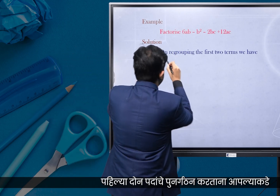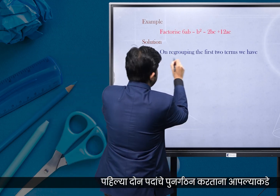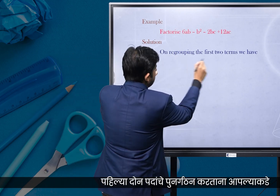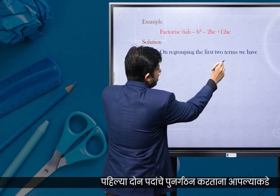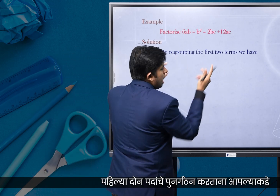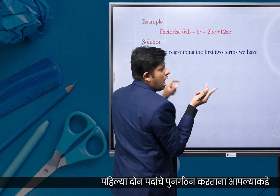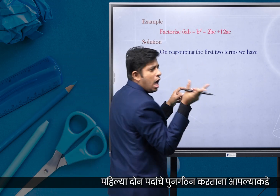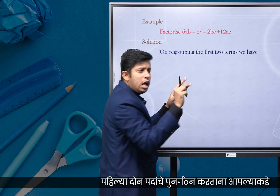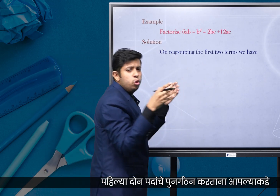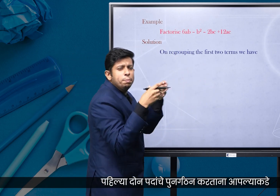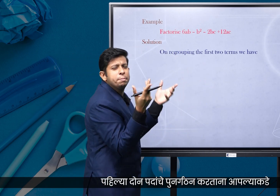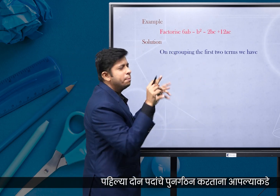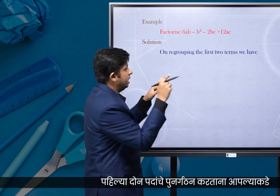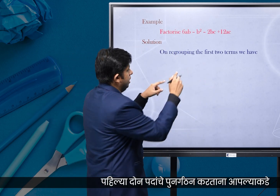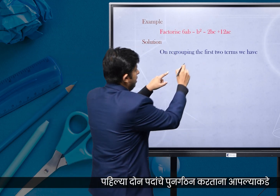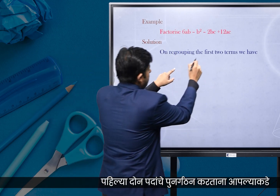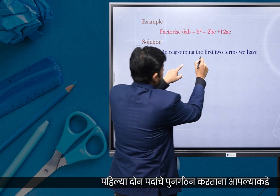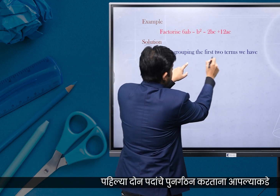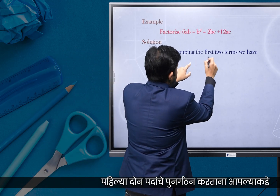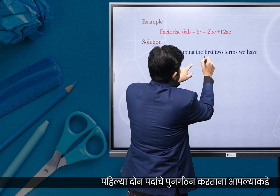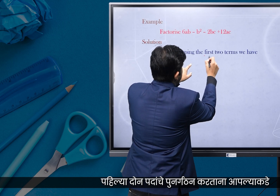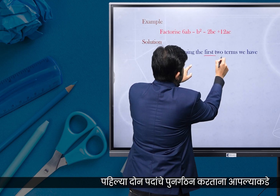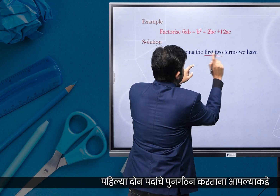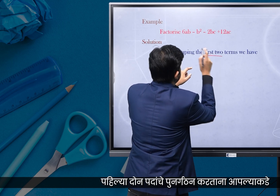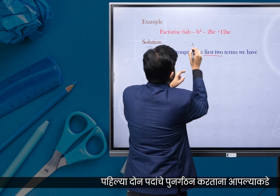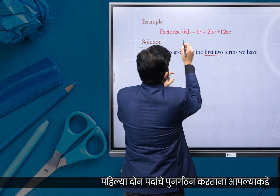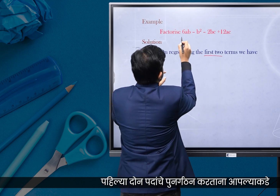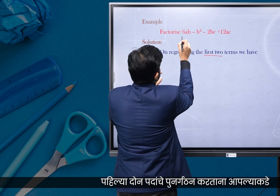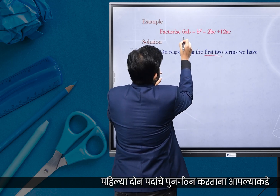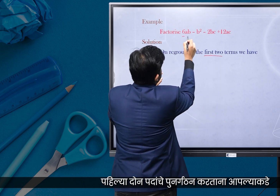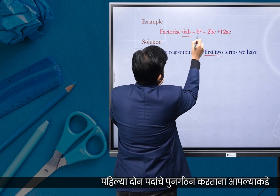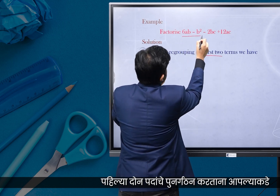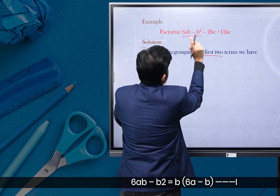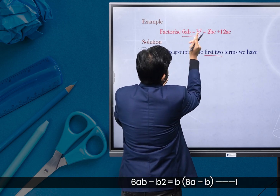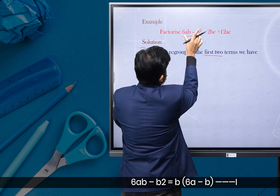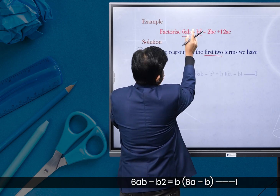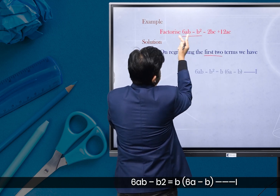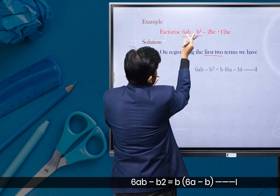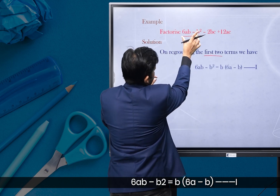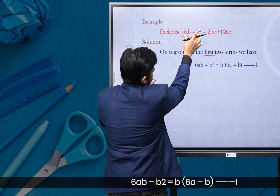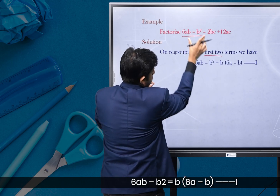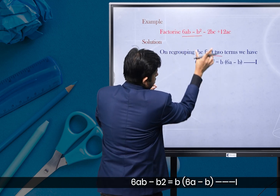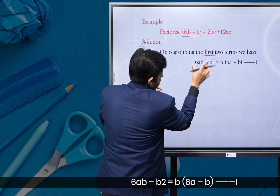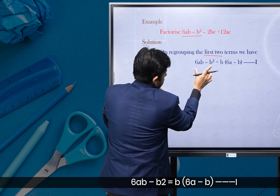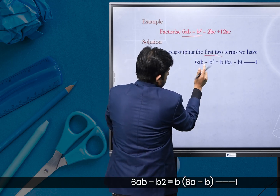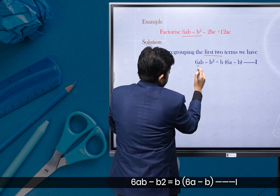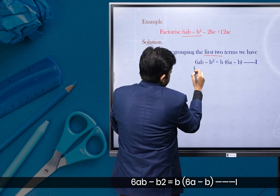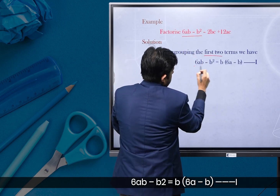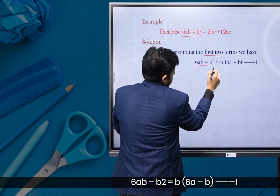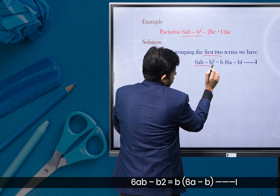पहिल्या 2 पदांचे पुनर्गठन करता आपल्याकडे 6ab वजा b चा वर्ग